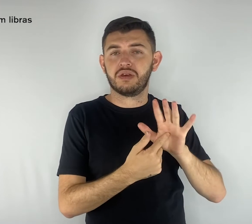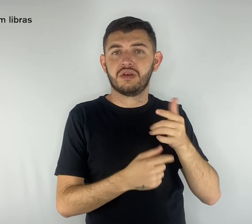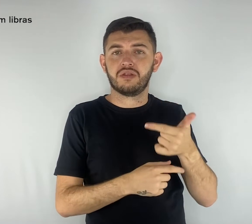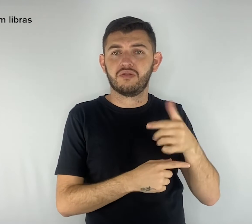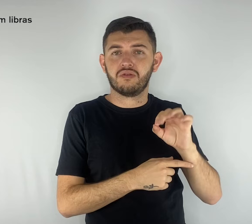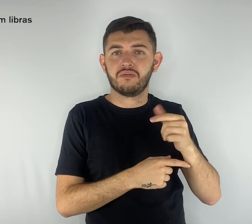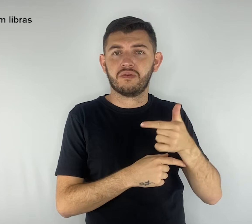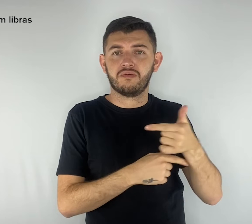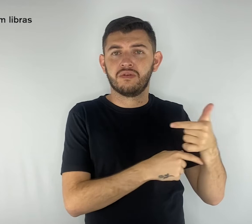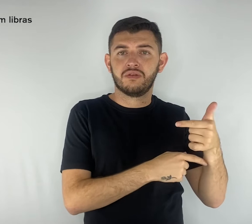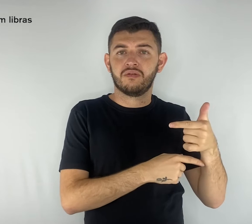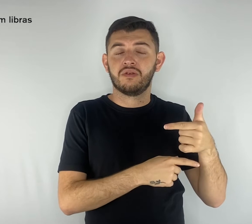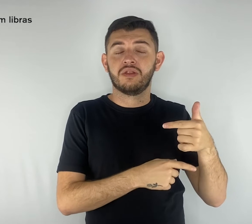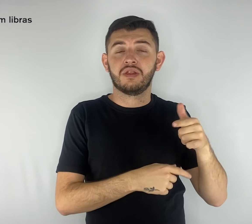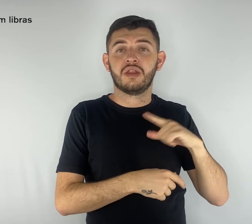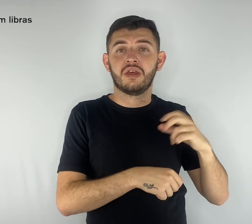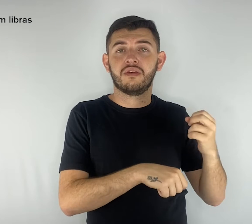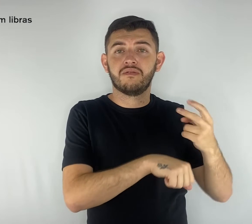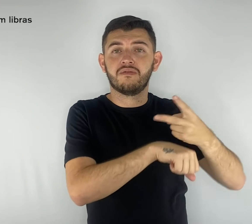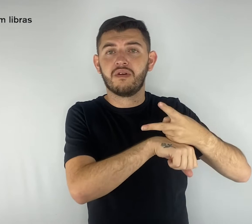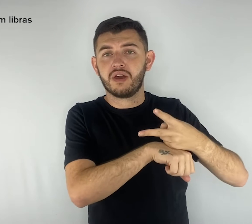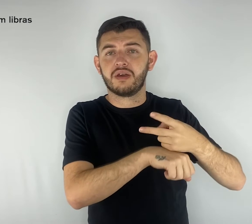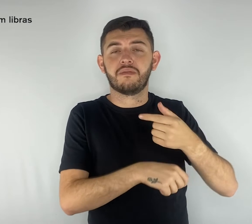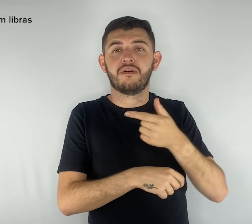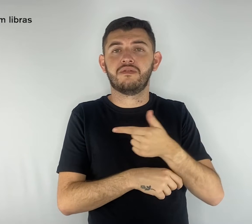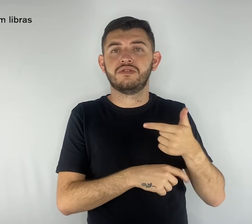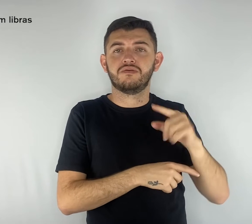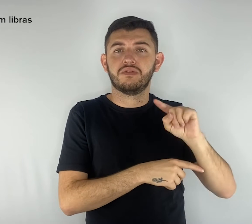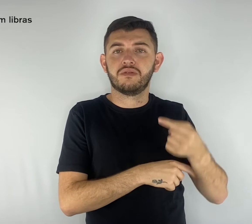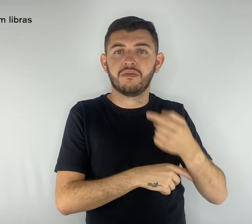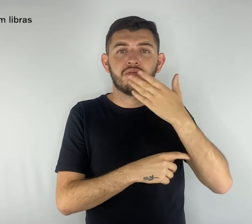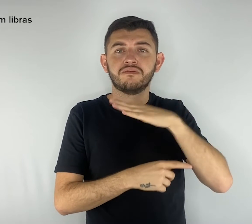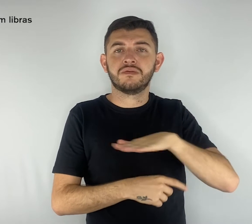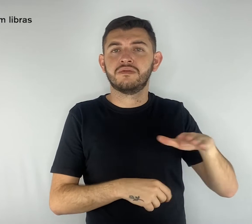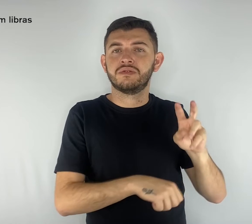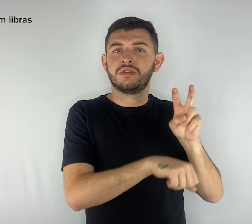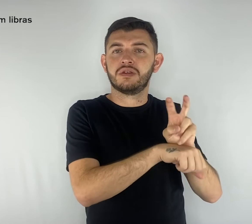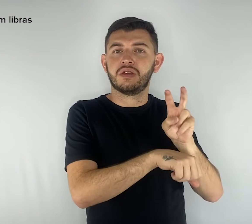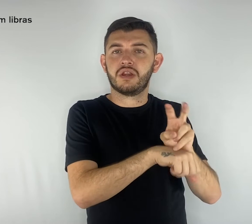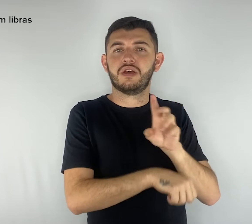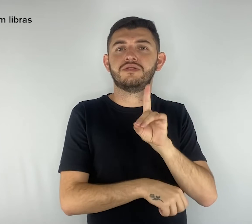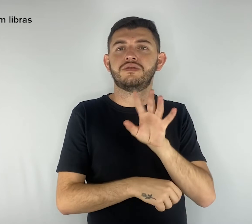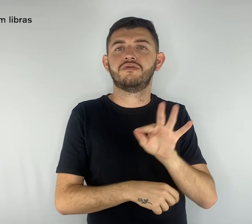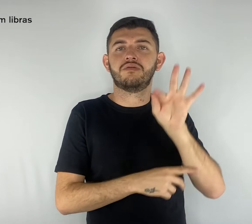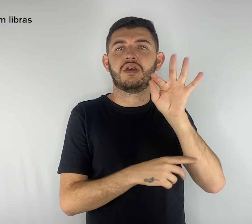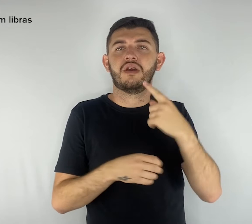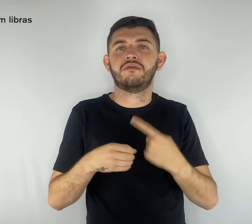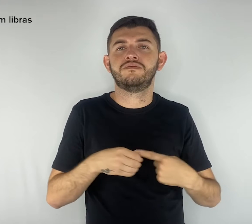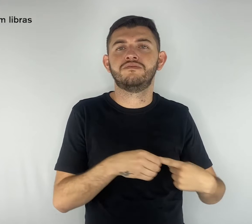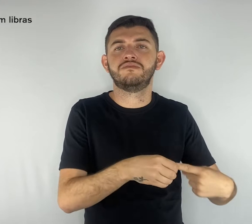o suprimento de vagas para 20 mil crianças em creches em todo o Distrito Federal. Até o fim